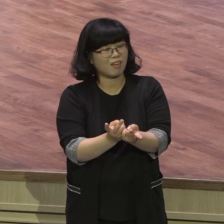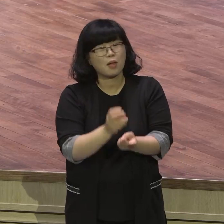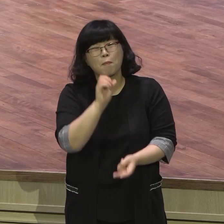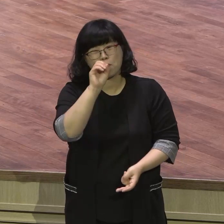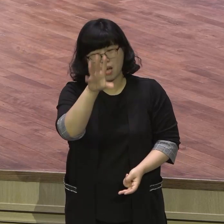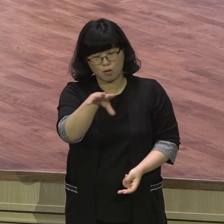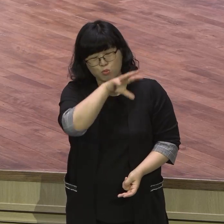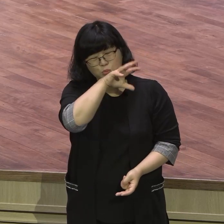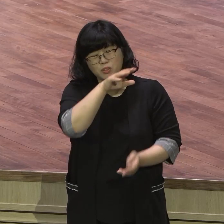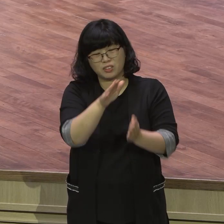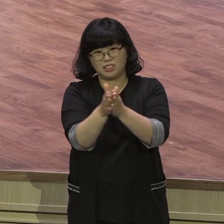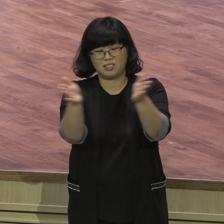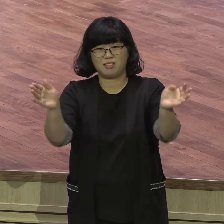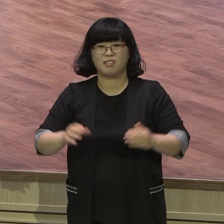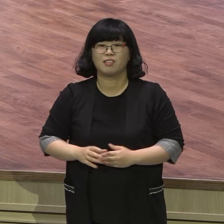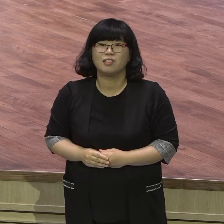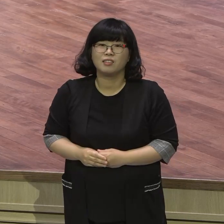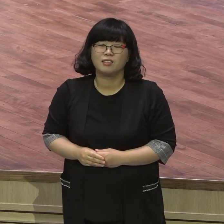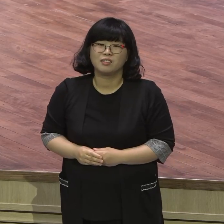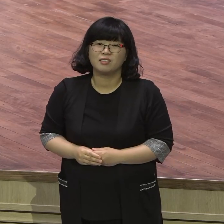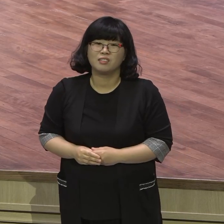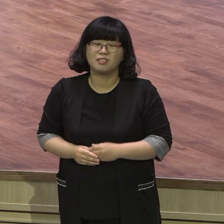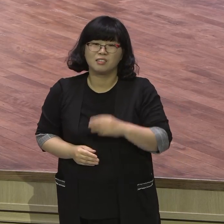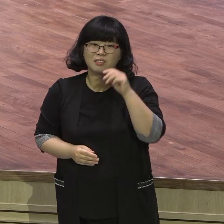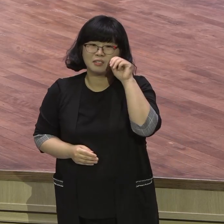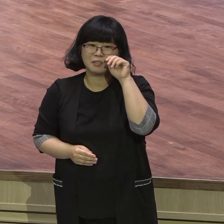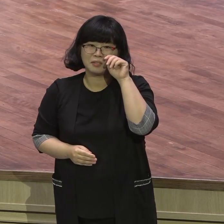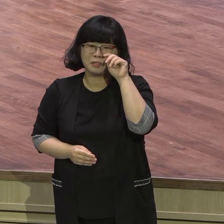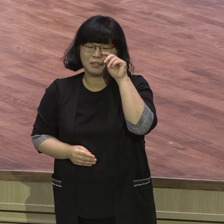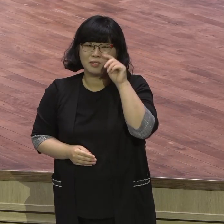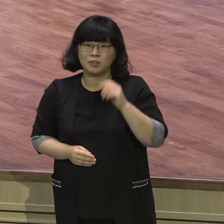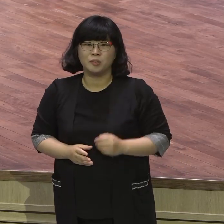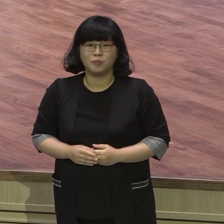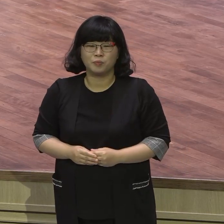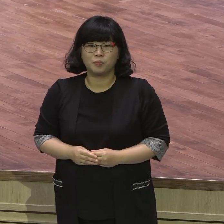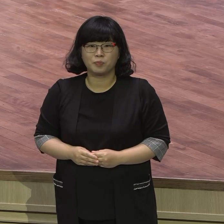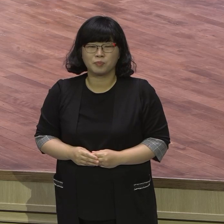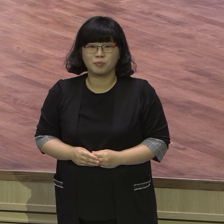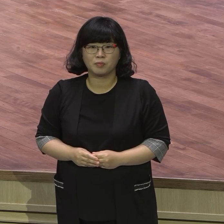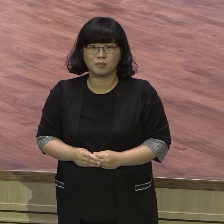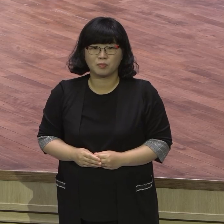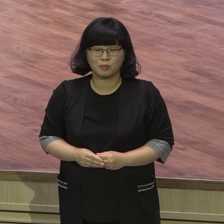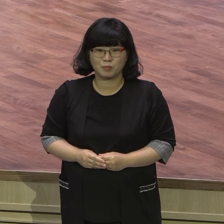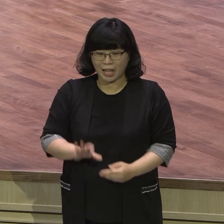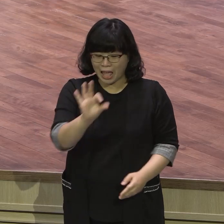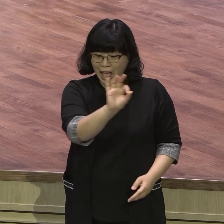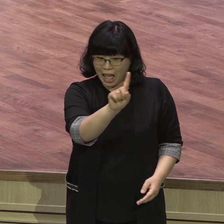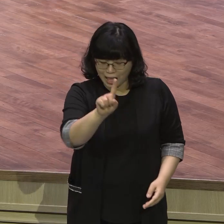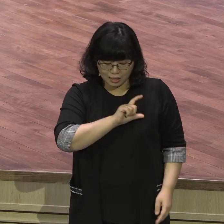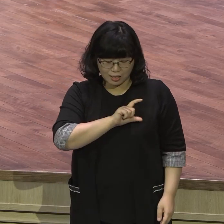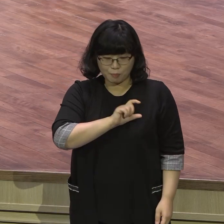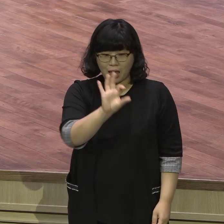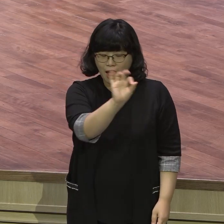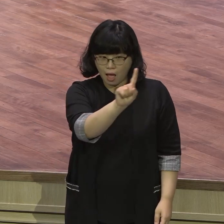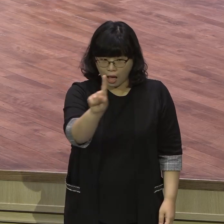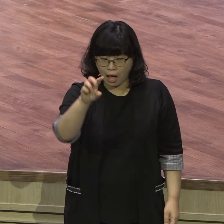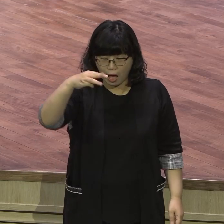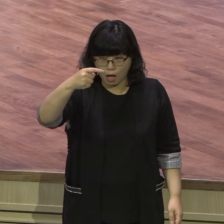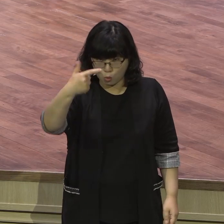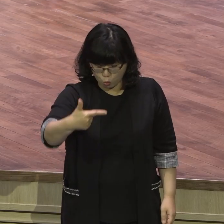이스라엘 백신들이 지금 2인자가 누구요? 모세의 형이잖아요. 아론에를